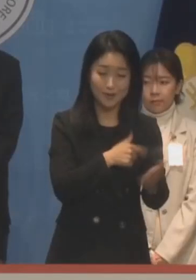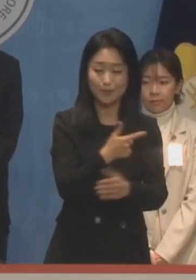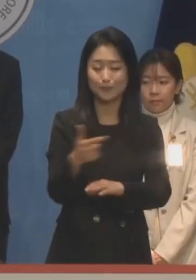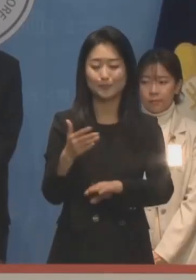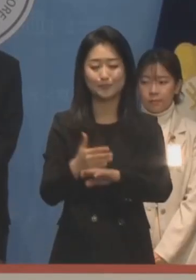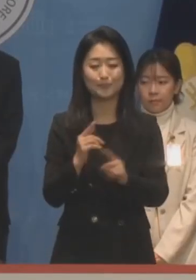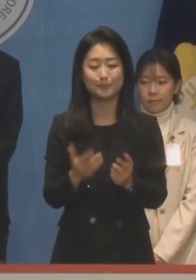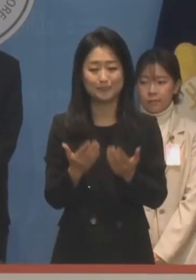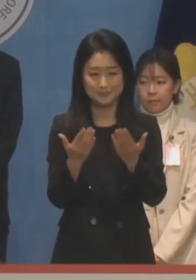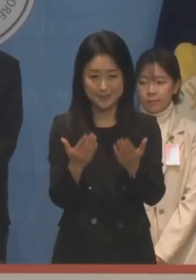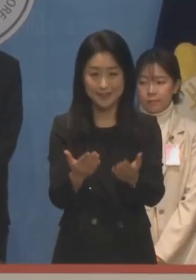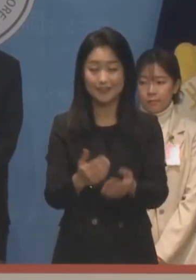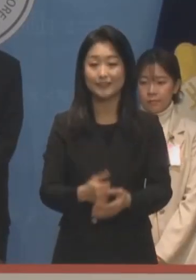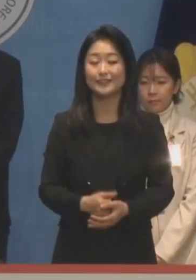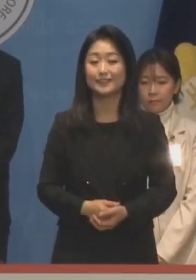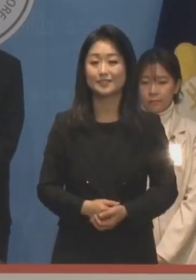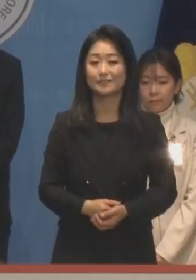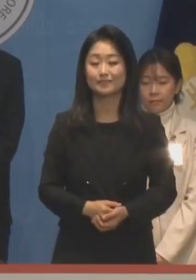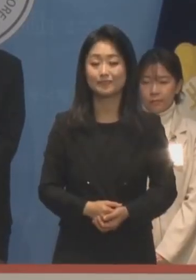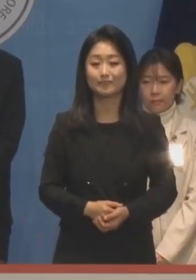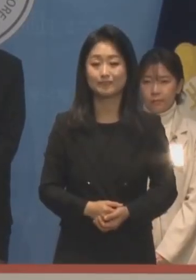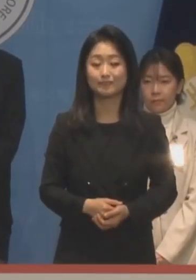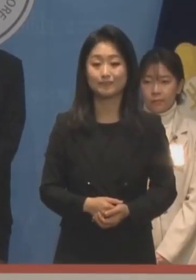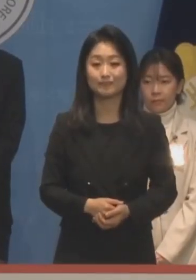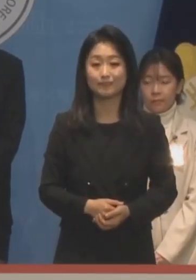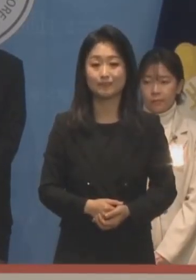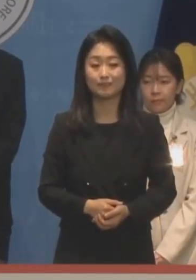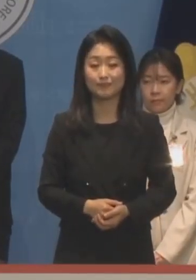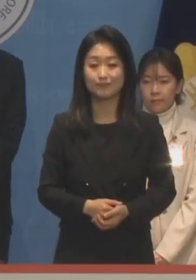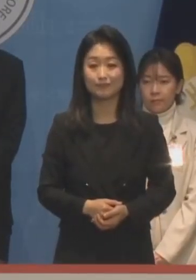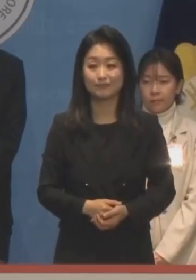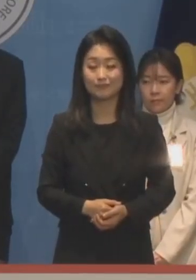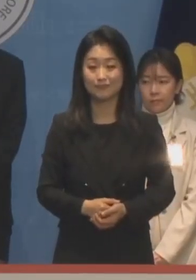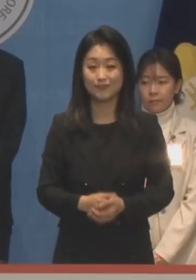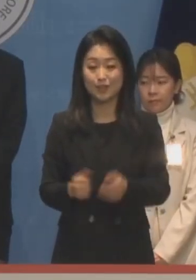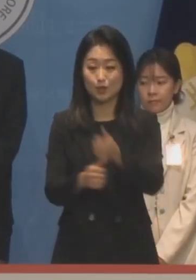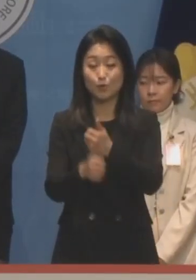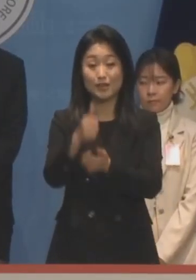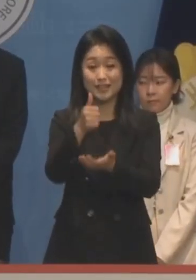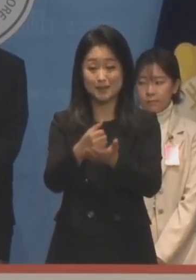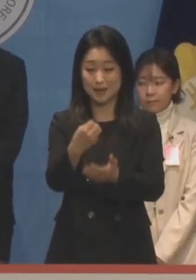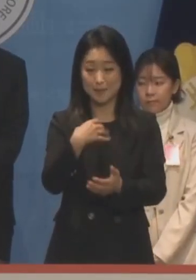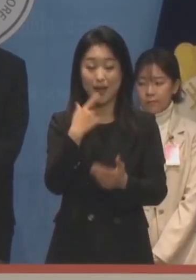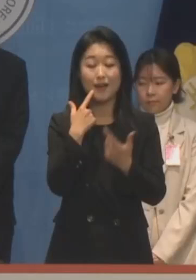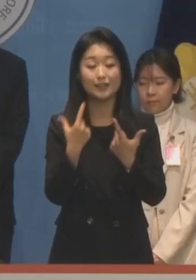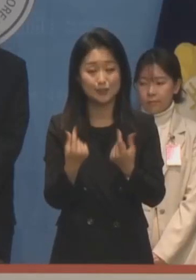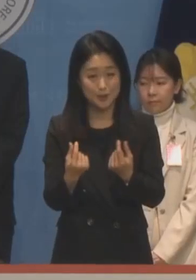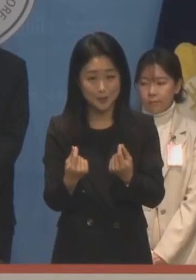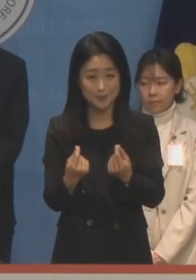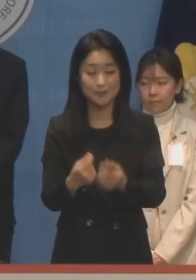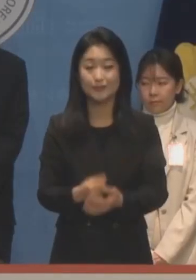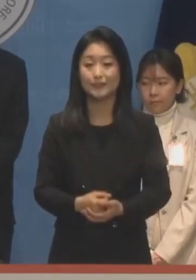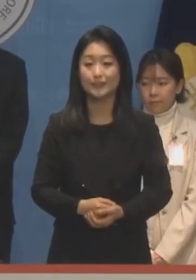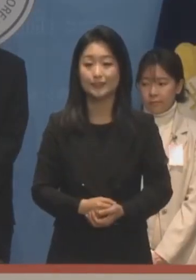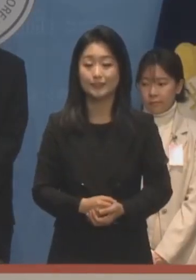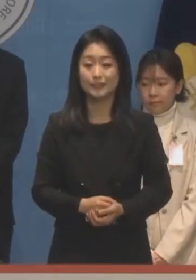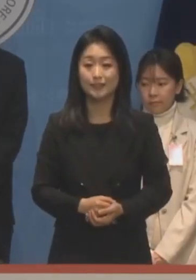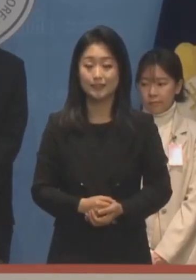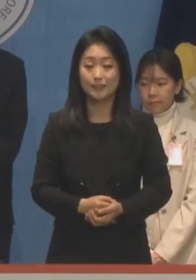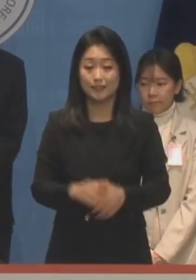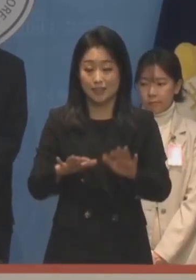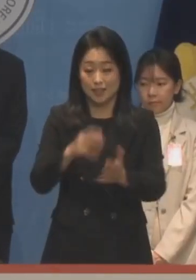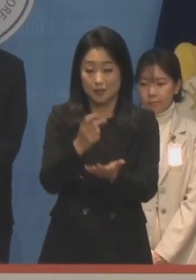감사의 말씀을 드립니다. 앞서 이찬우 공동위원장님께서 말씀하셨던 것처럼